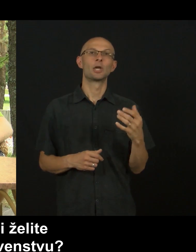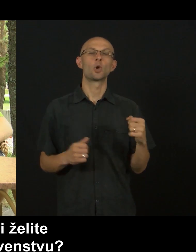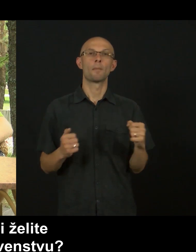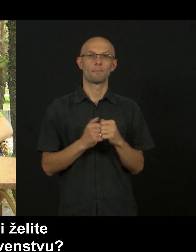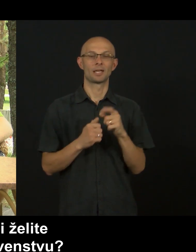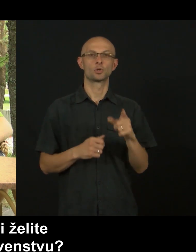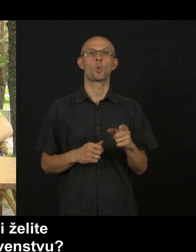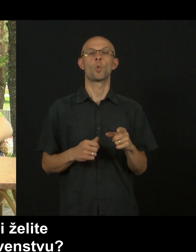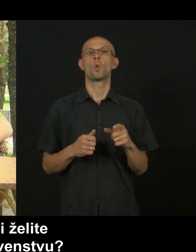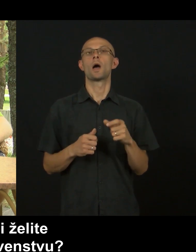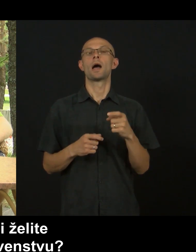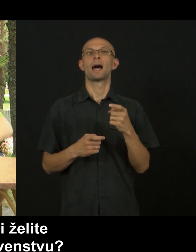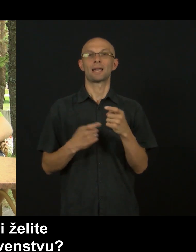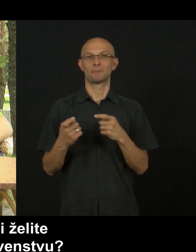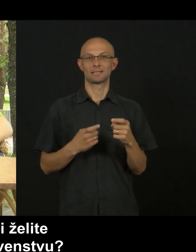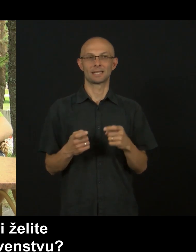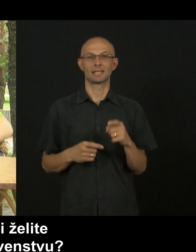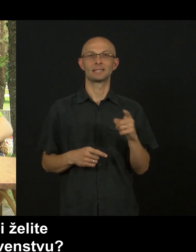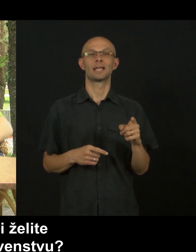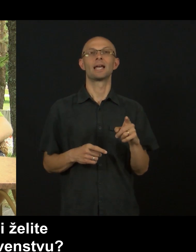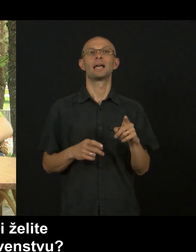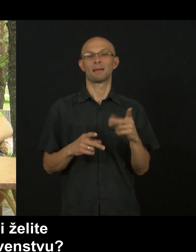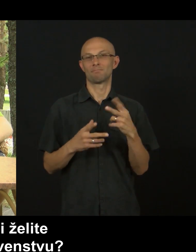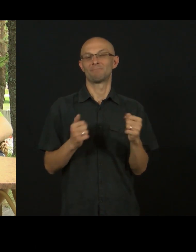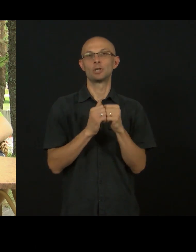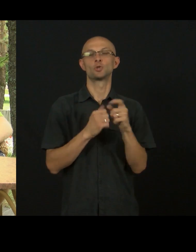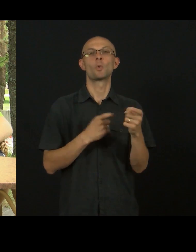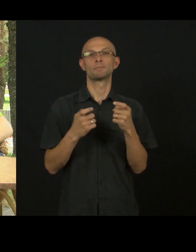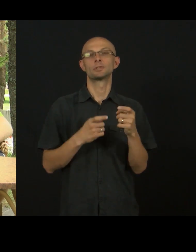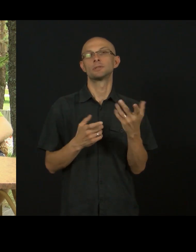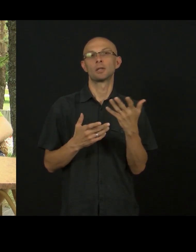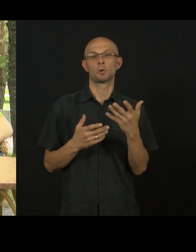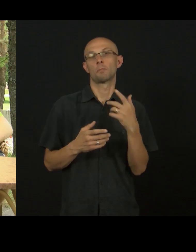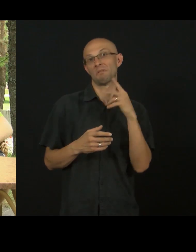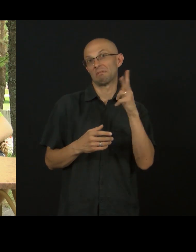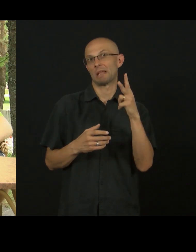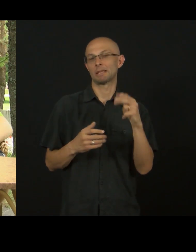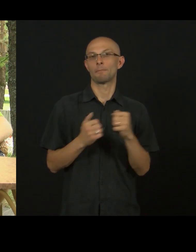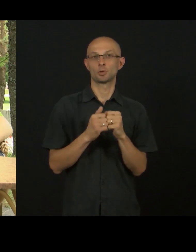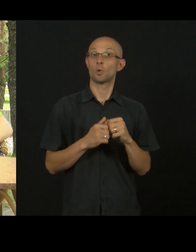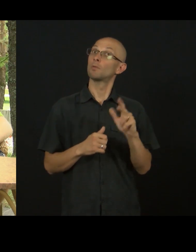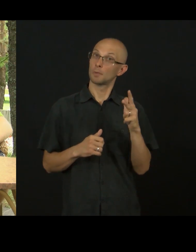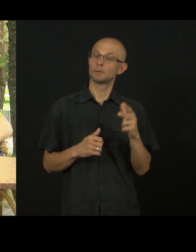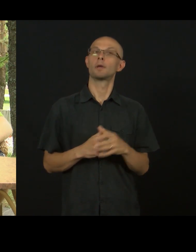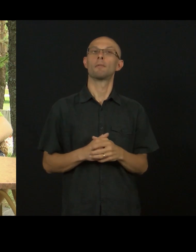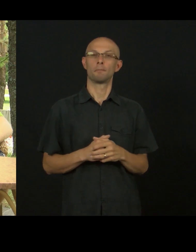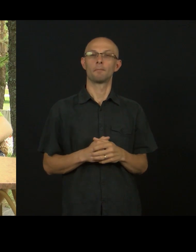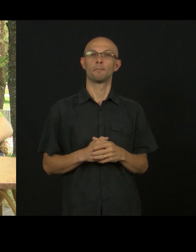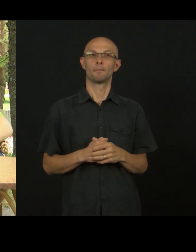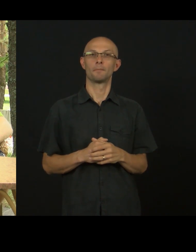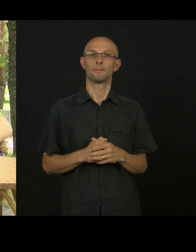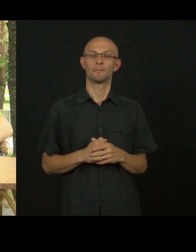Katero mesto bo reprezentanca dvojila na svetovnem prvenstvu? Tretje. Tretje.